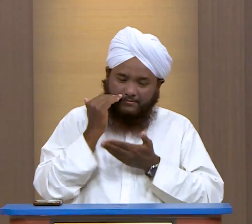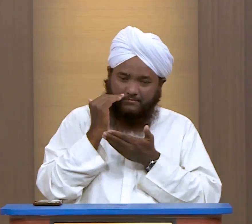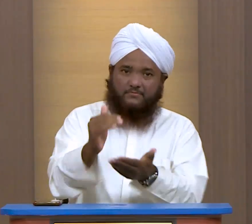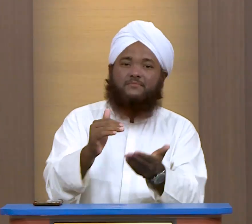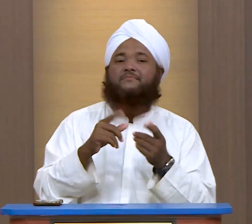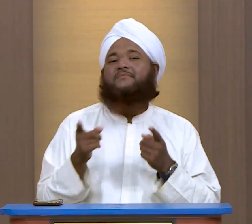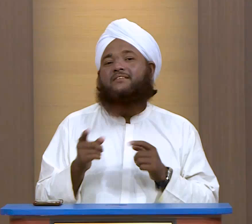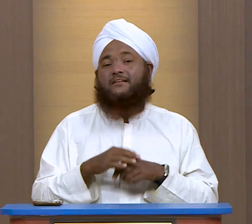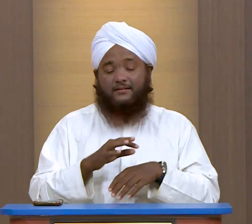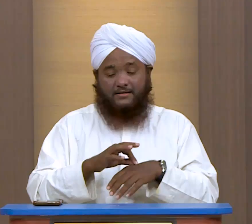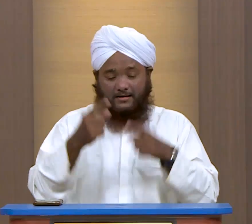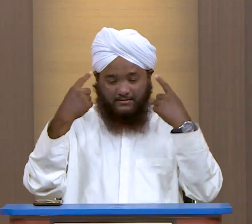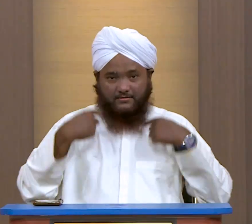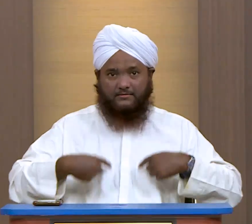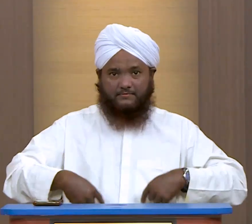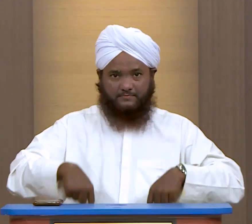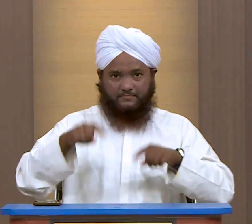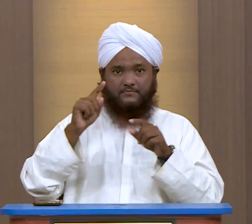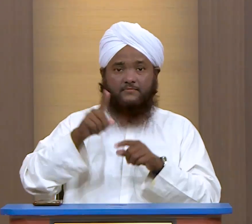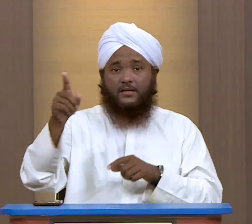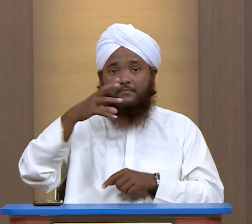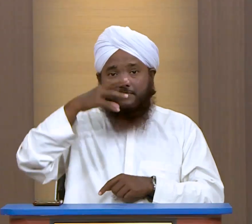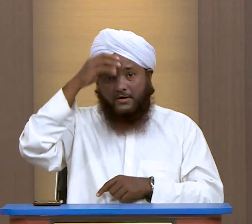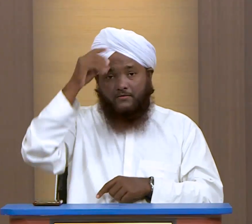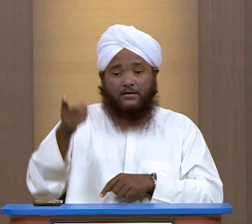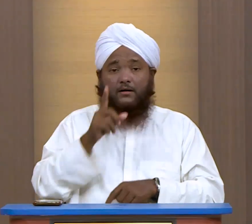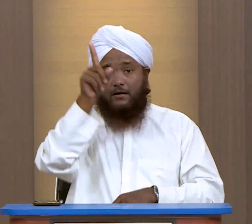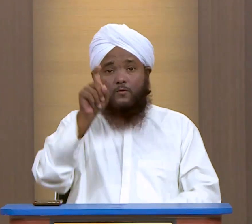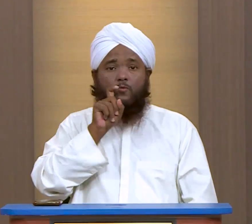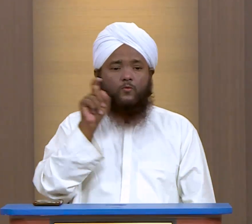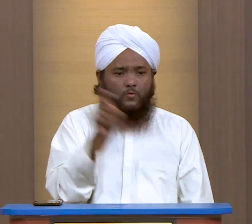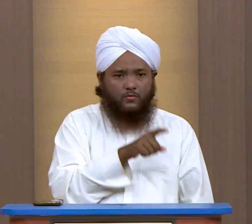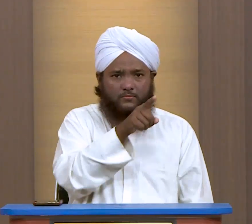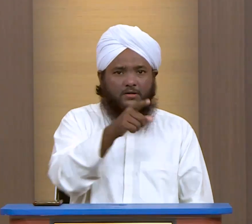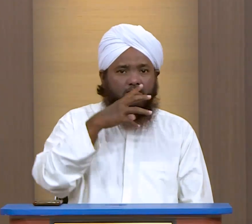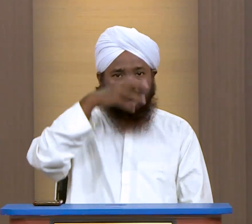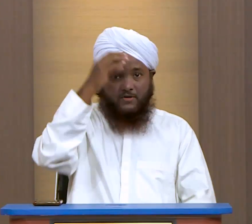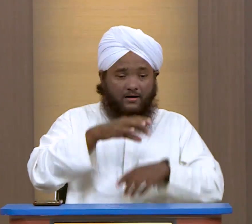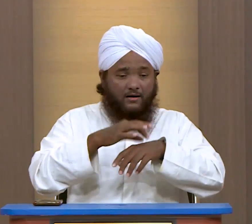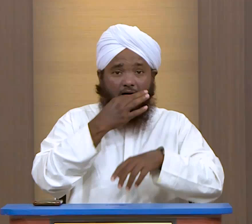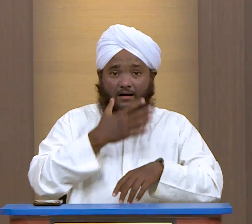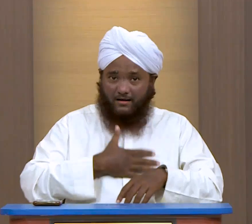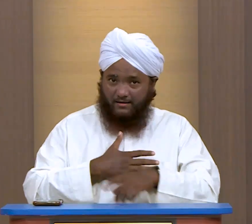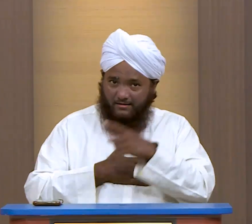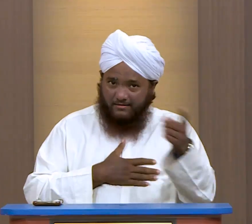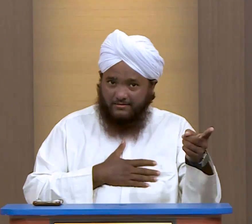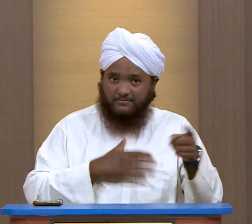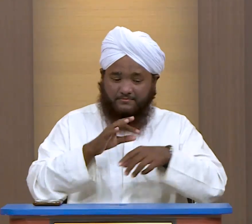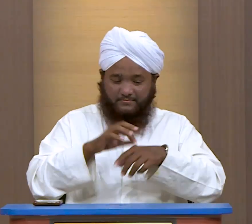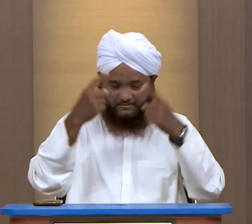انسانی وجود کے حقیقی سبب کی تعظیم کا حکم دیا، پھر اس کے ساتھ ظاہری سبب کے تعظیم کا حکم دیا۔ آیت مبارکہ کا